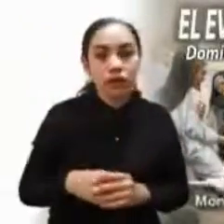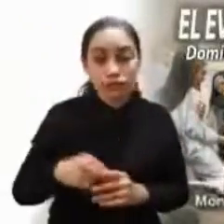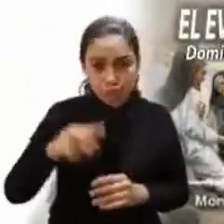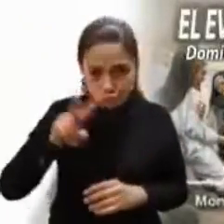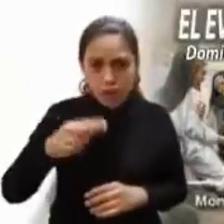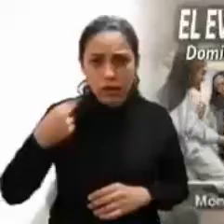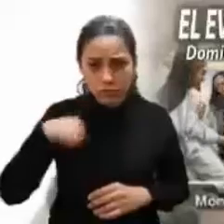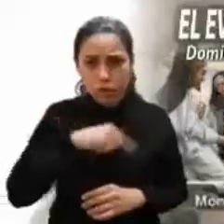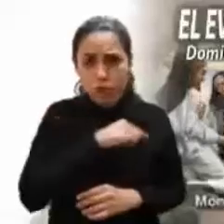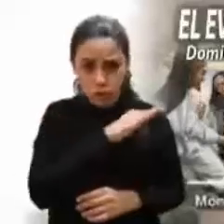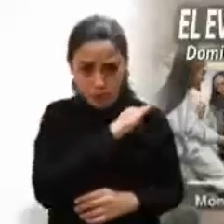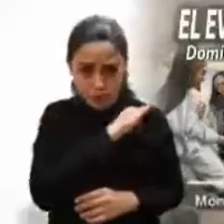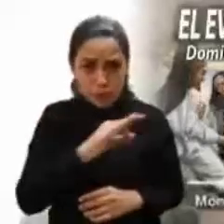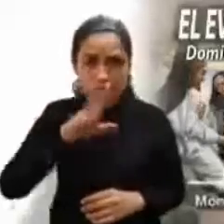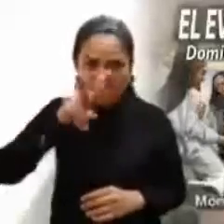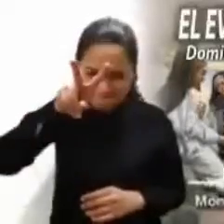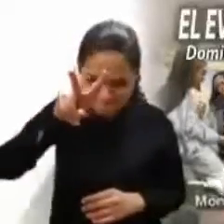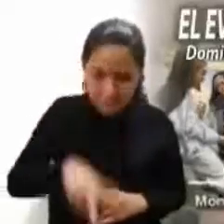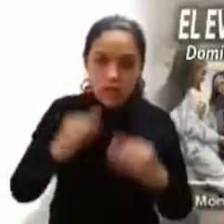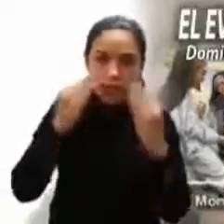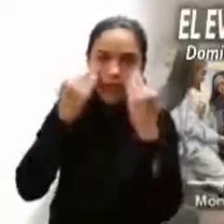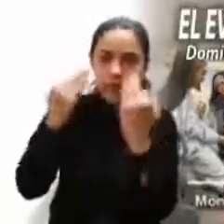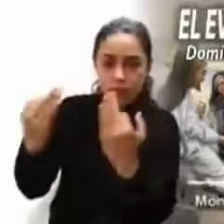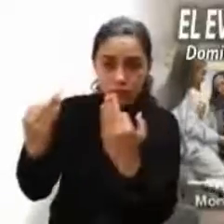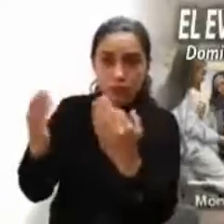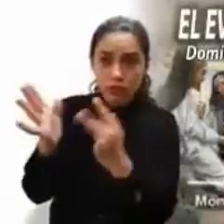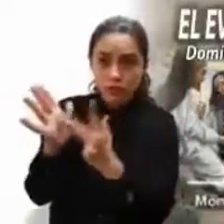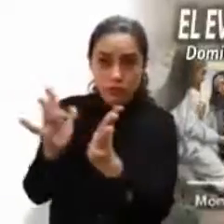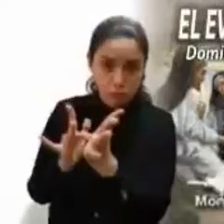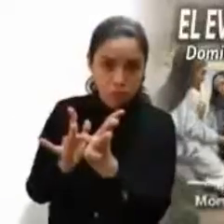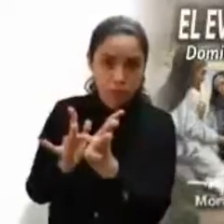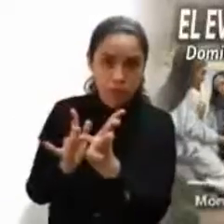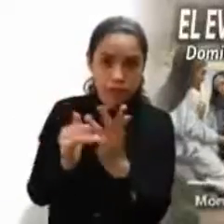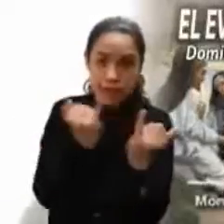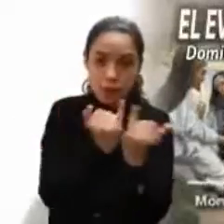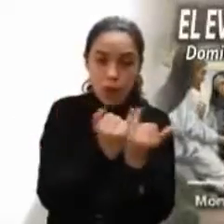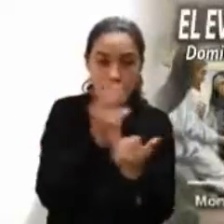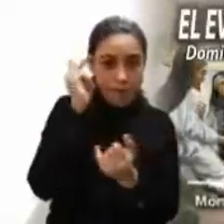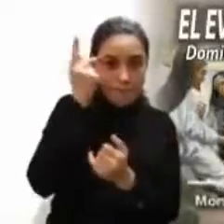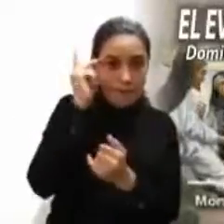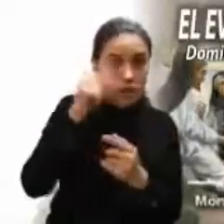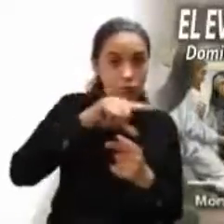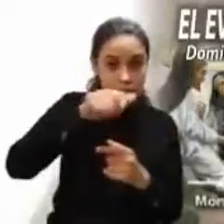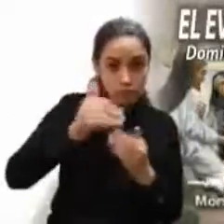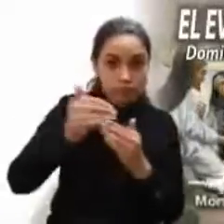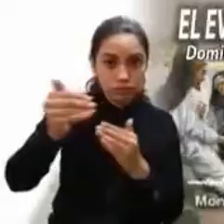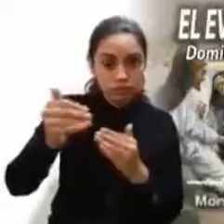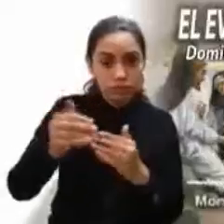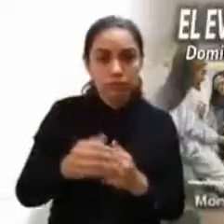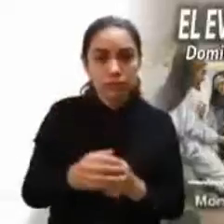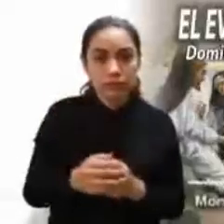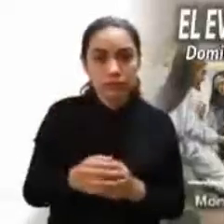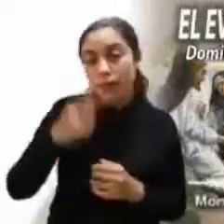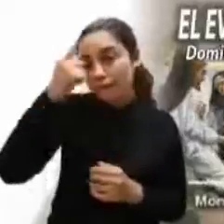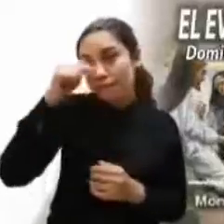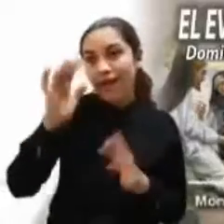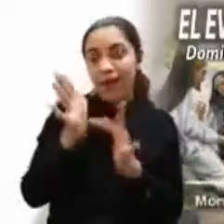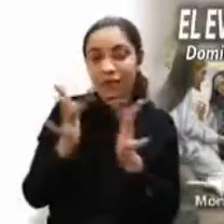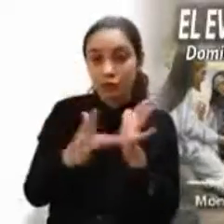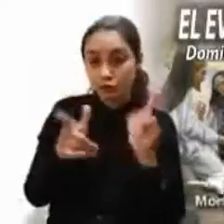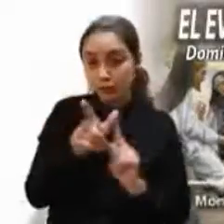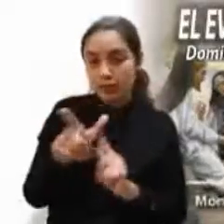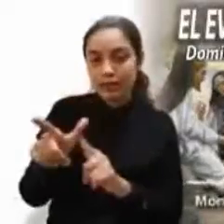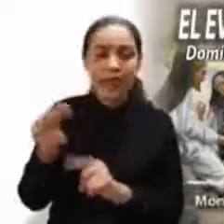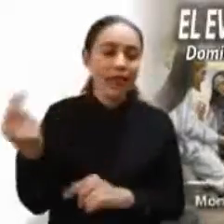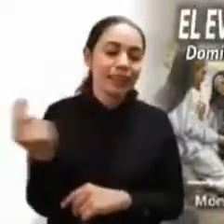Jesucristo, como después lo fue Pedro? Para seguir a Jesucristo es necesario que nos neguemos a nosotros